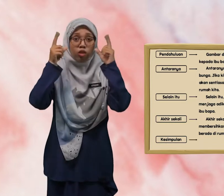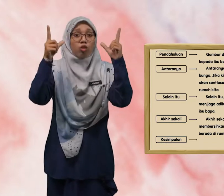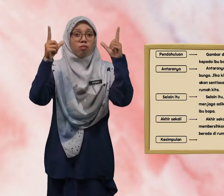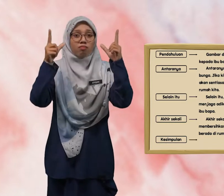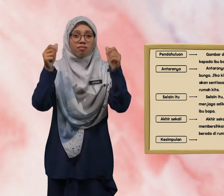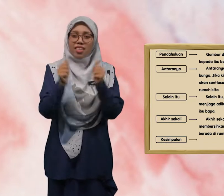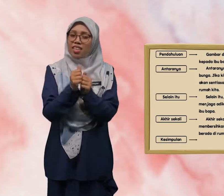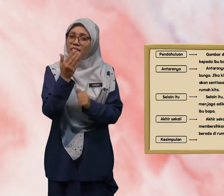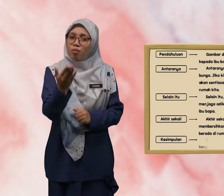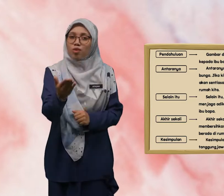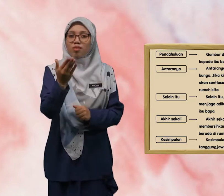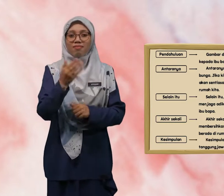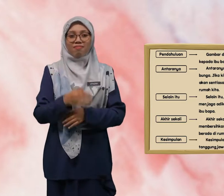kagum dengan kamu